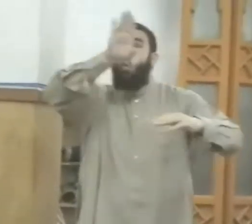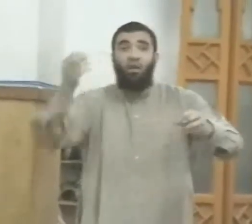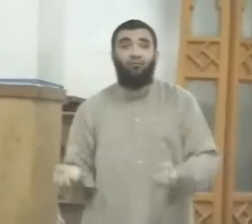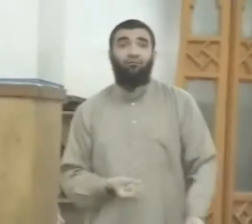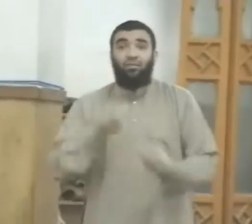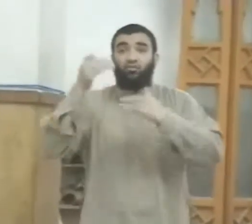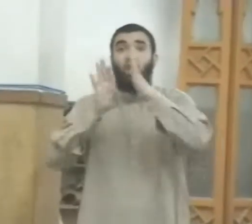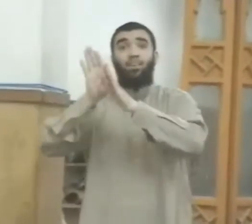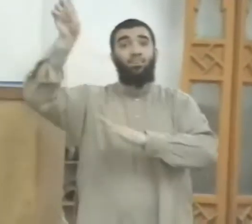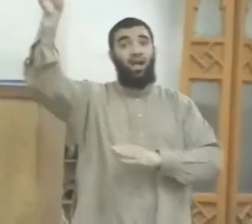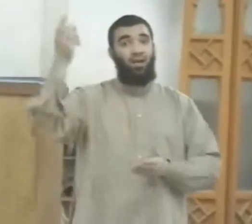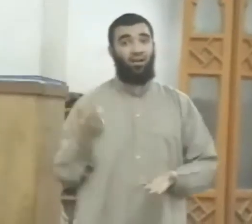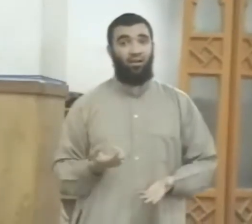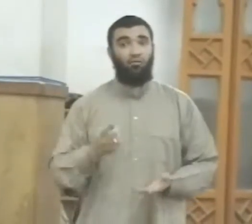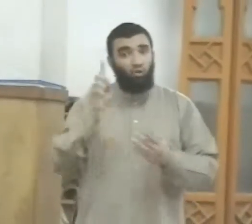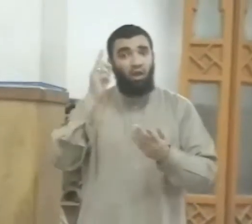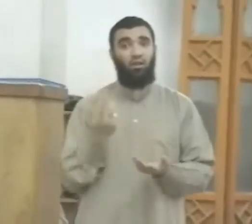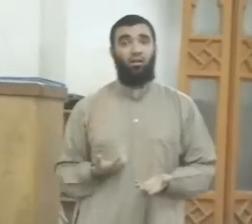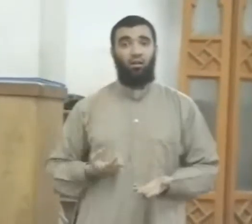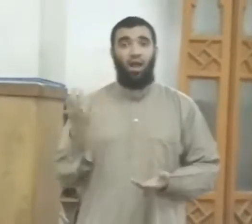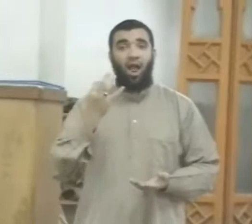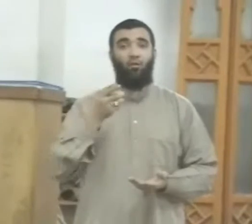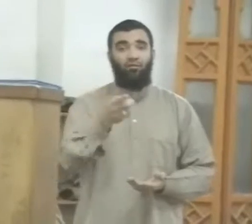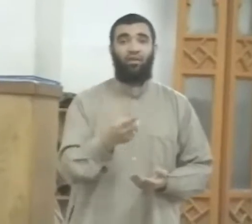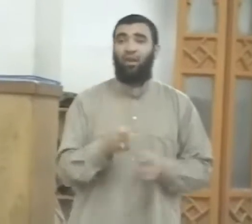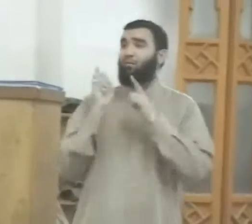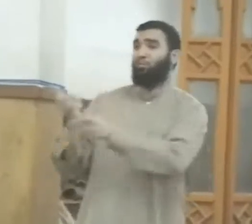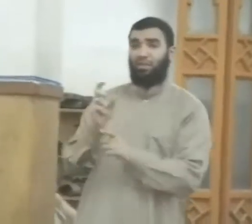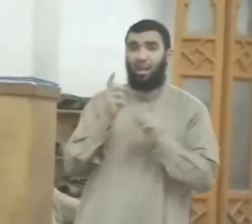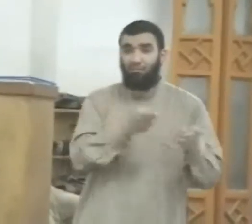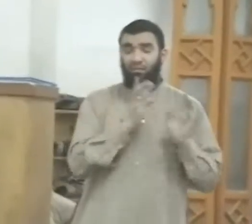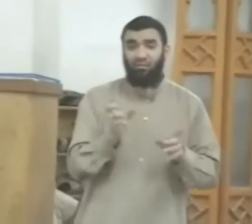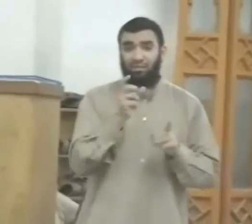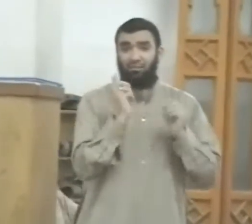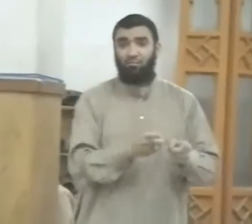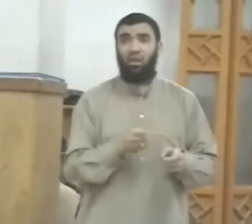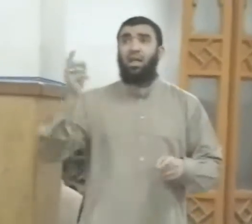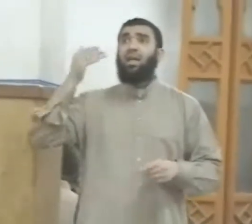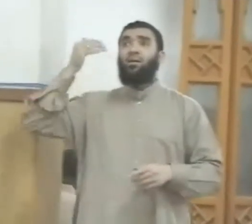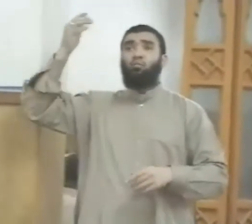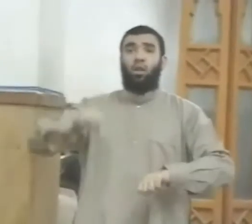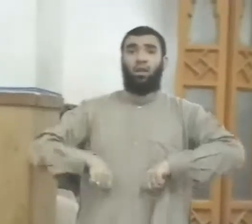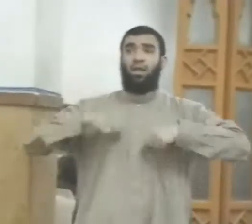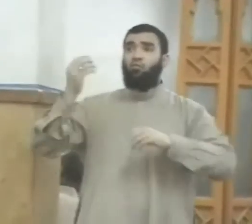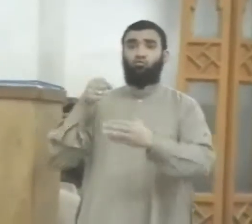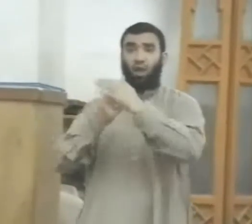لأن العالم كله في هذا الوقت لم تكن في حضارة كعلم ولا شهادة عالية إلا على أيدي